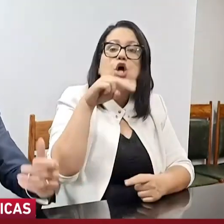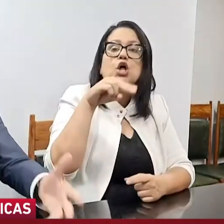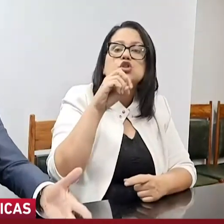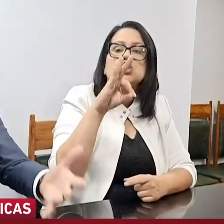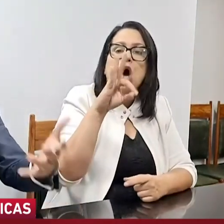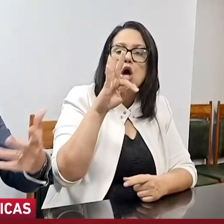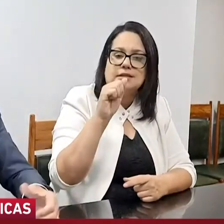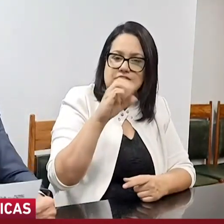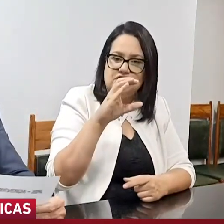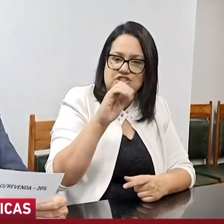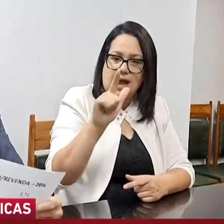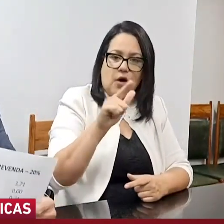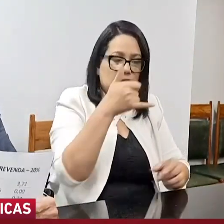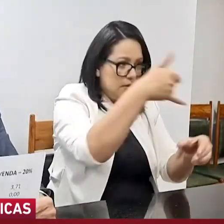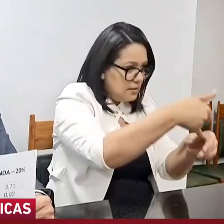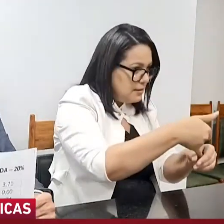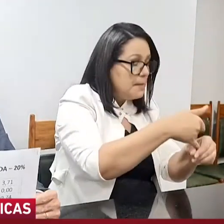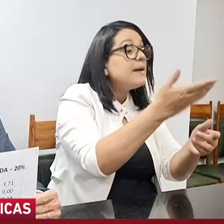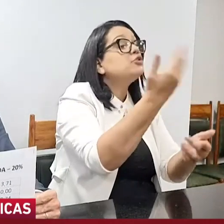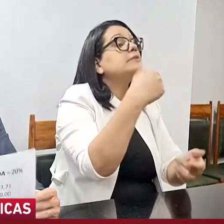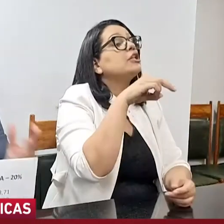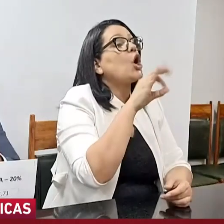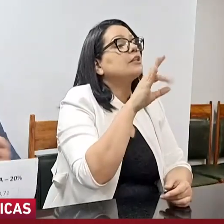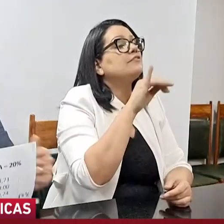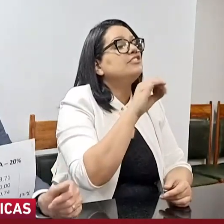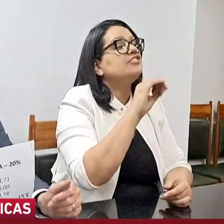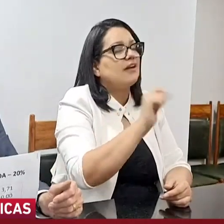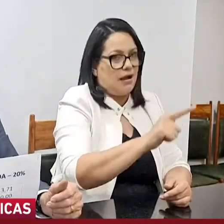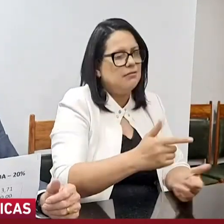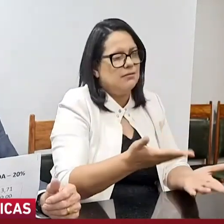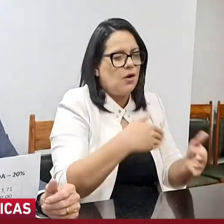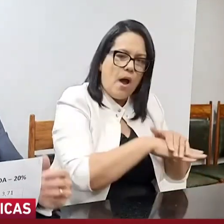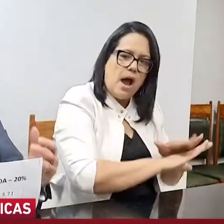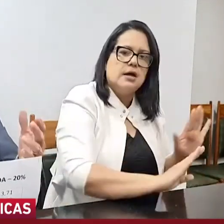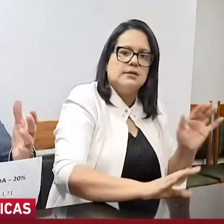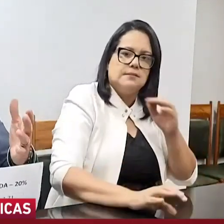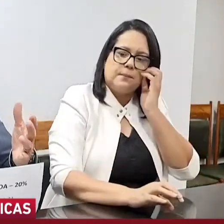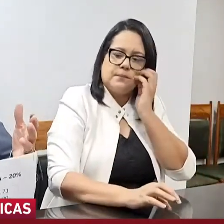fiscais, abasteça e guarde notas fiscais. Por exemplo, hoje foi anunciado